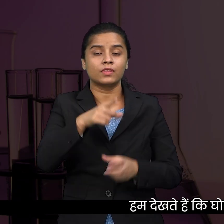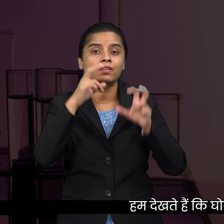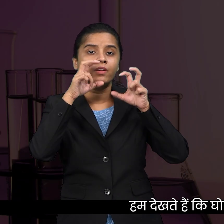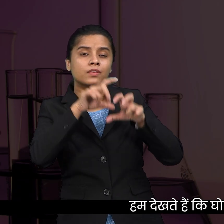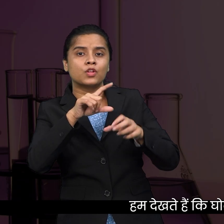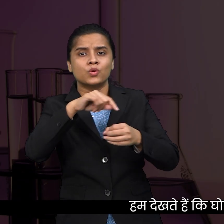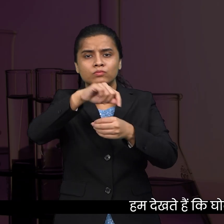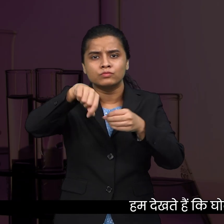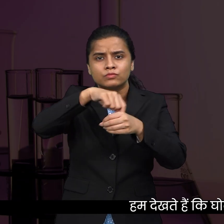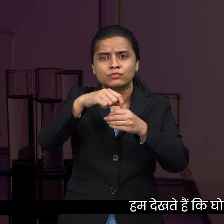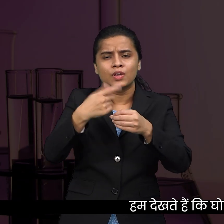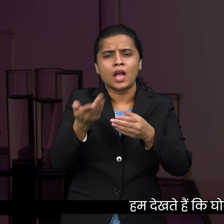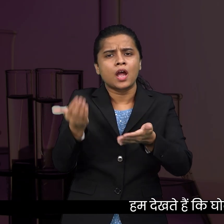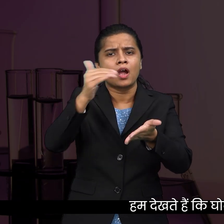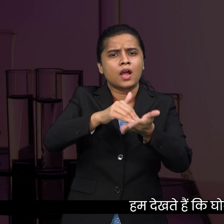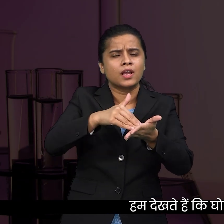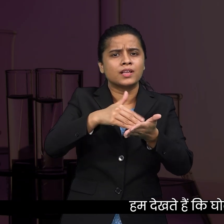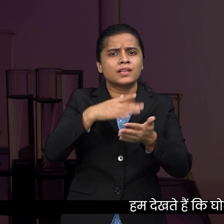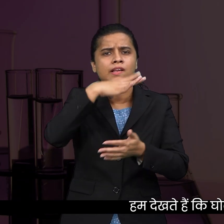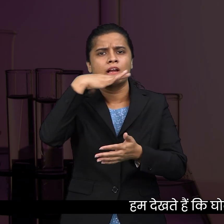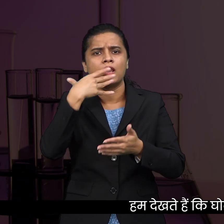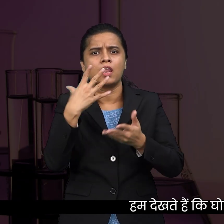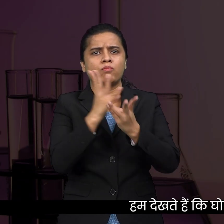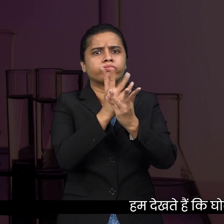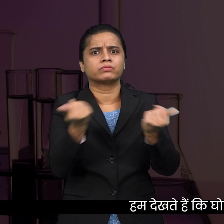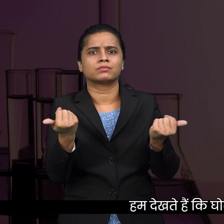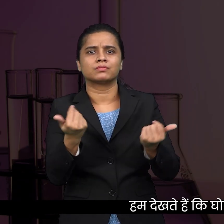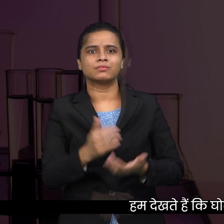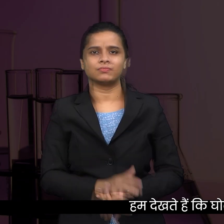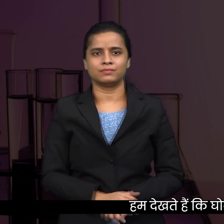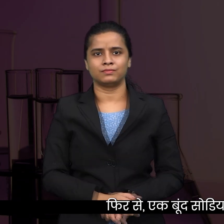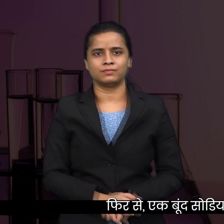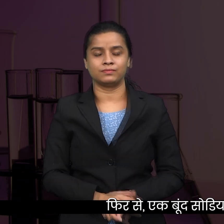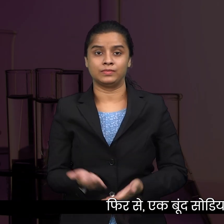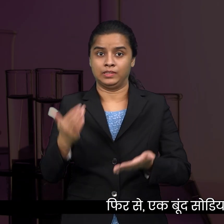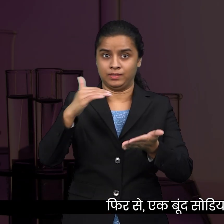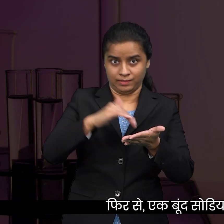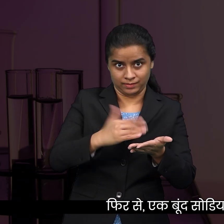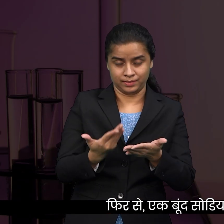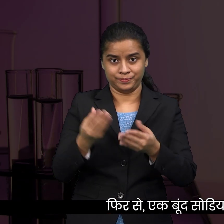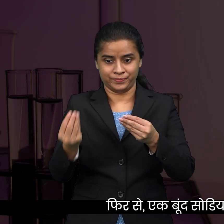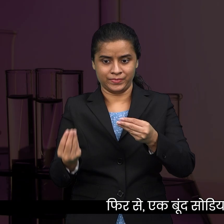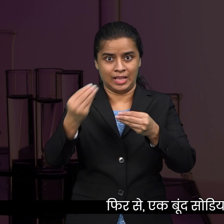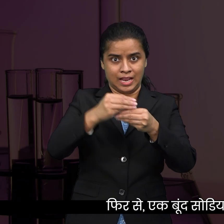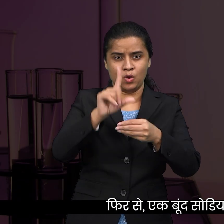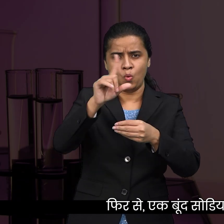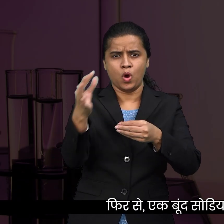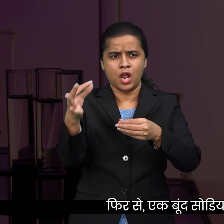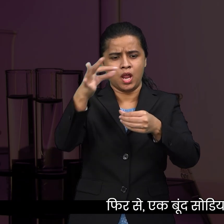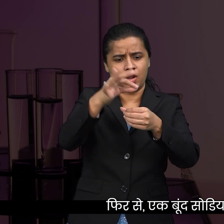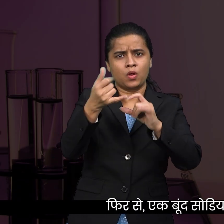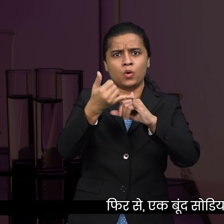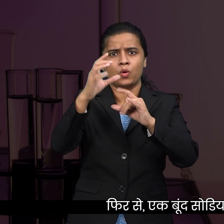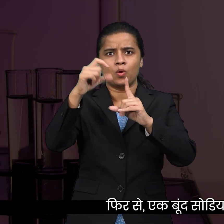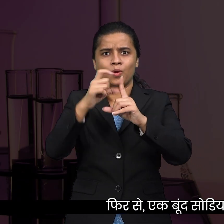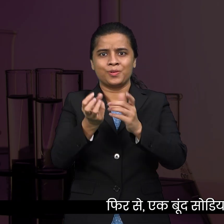हम देखते हैं कि घोल फिर से रंगहीन हो जाता है। फिर से एक बूंद सोडियम हाइड्रोक्साइड घोल